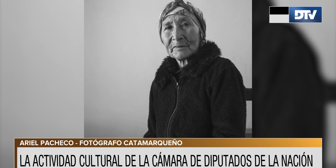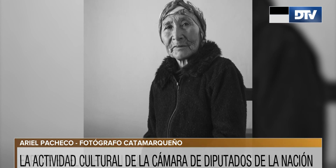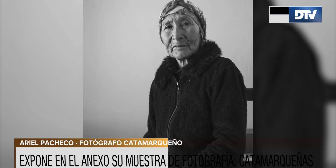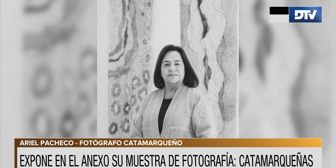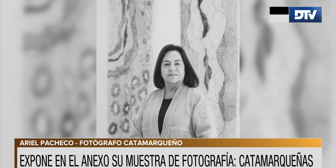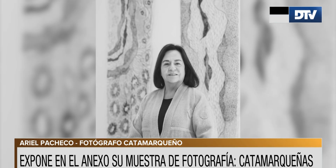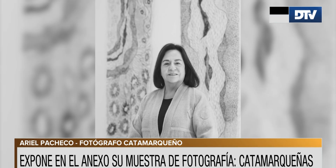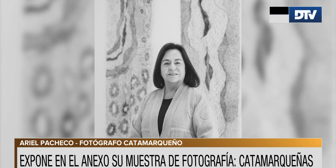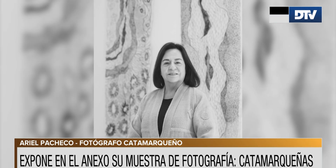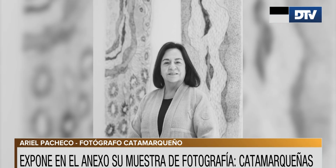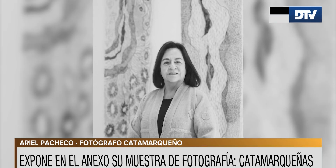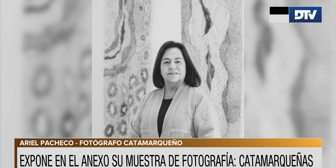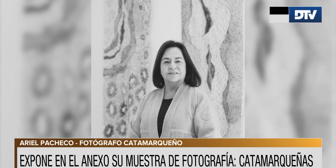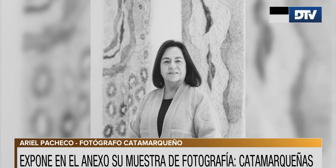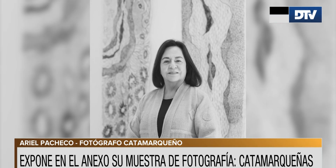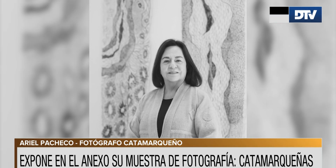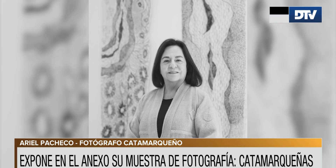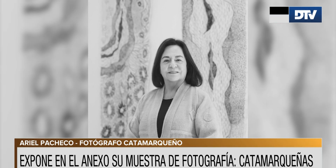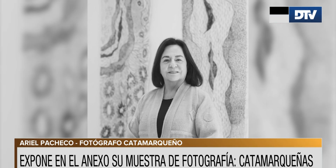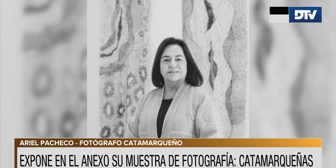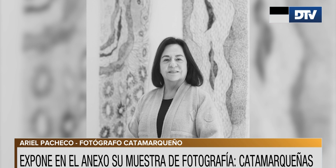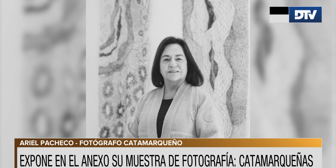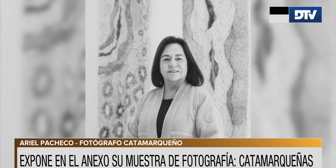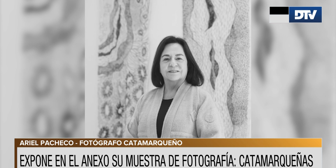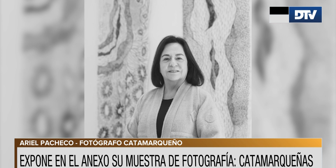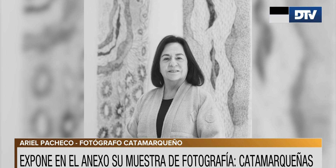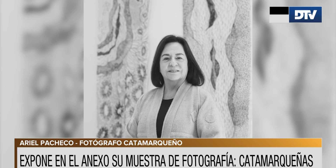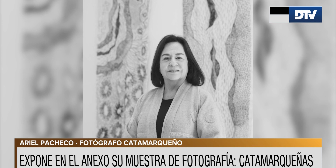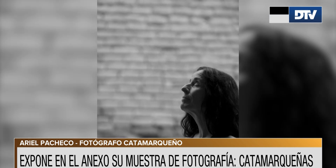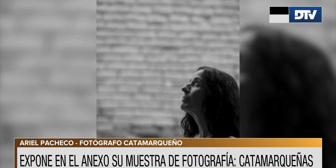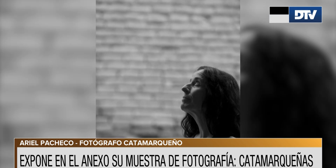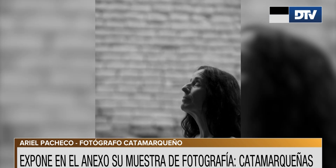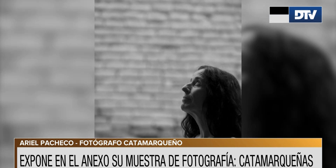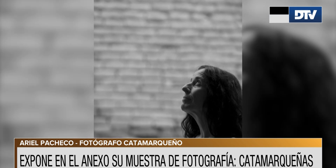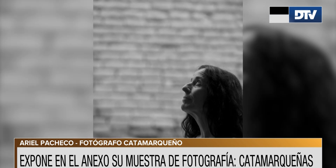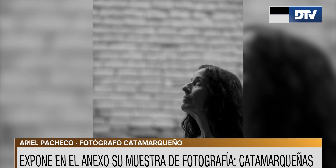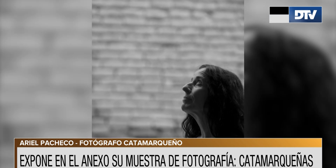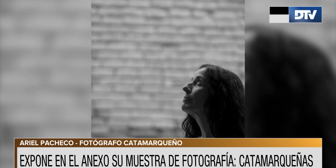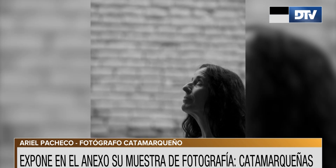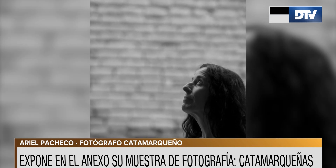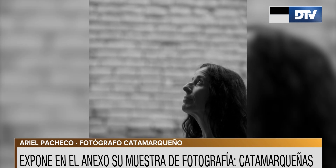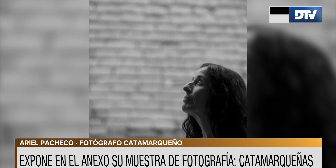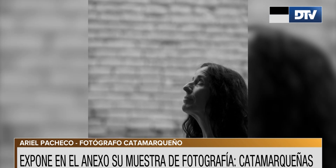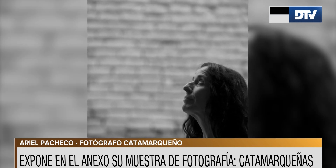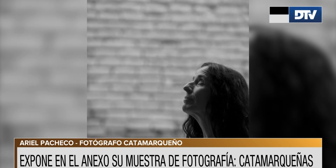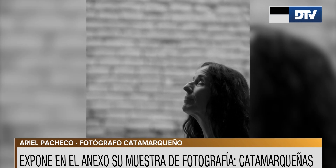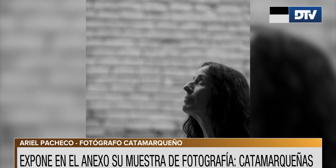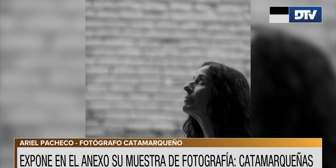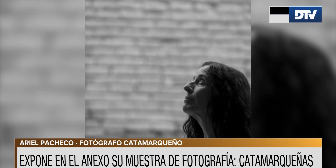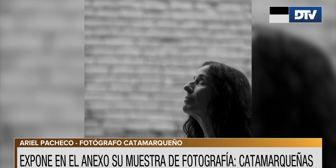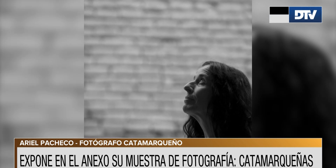Diputados. Como pueden compartir estas bellísimas fotos de Catamarca, de los pueblos de Catamarca,